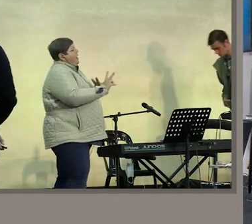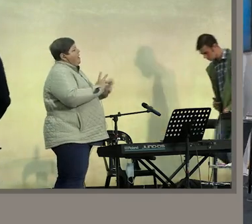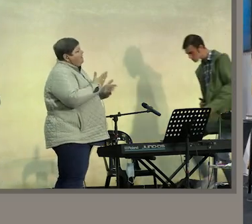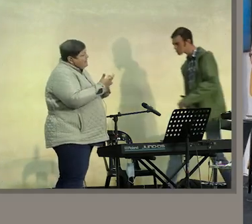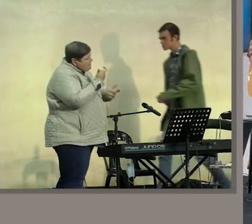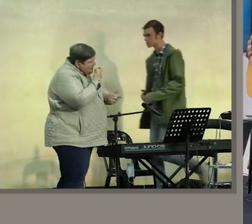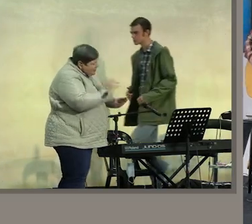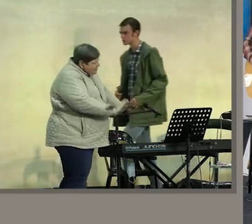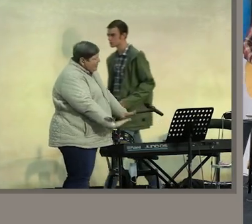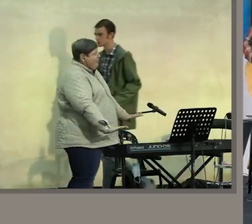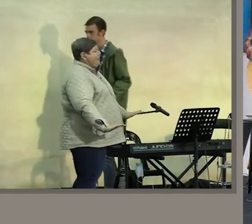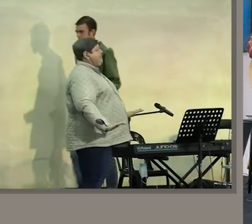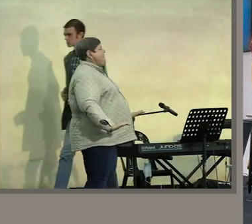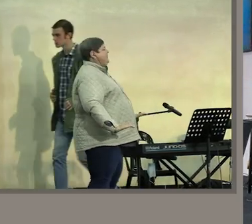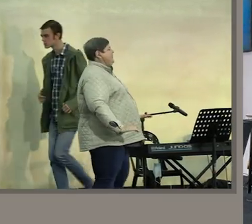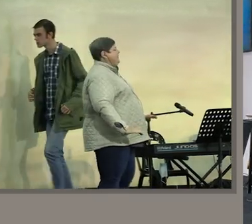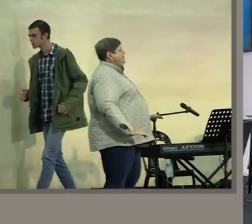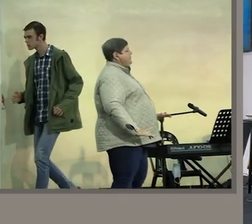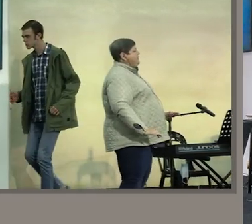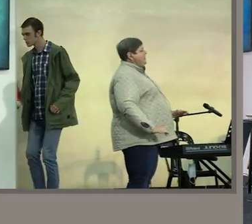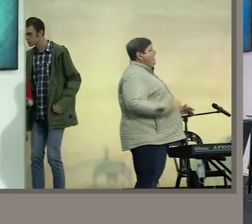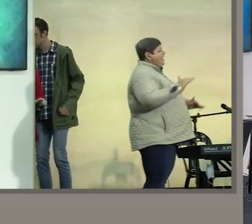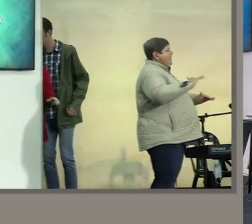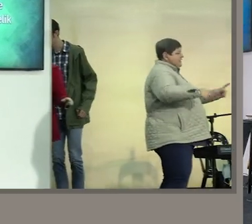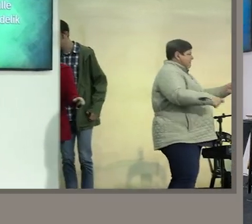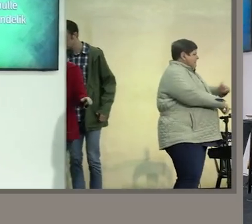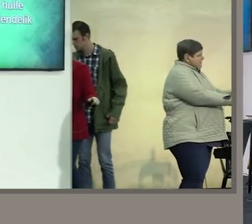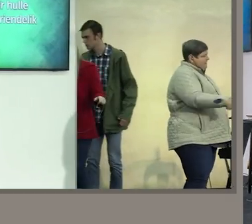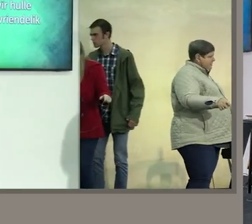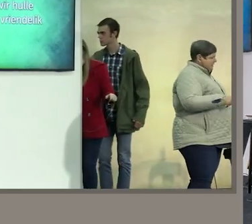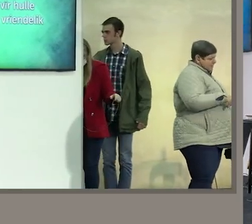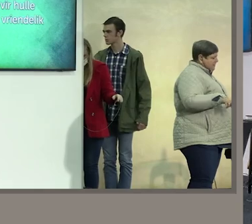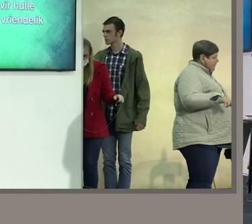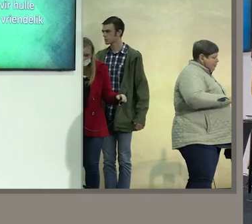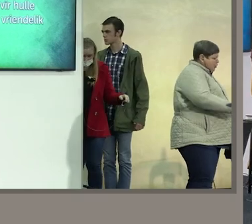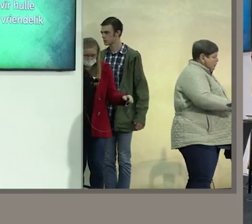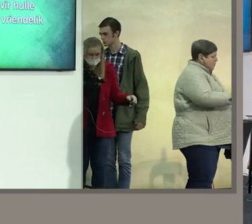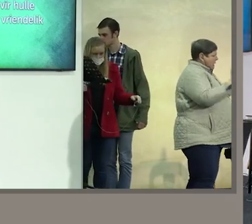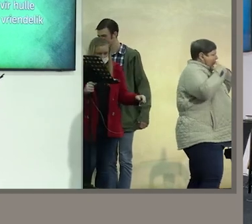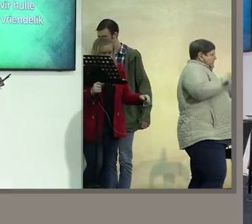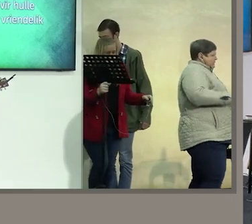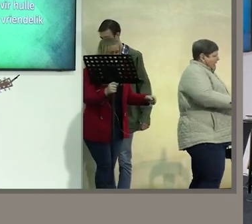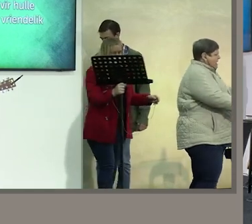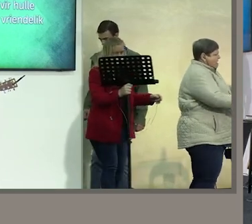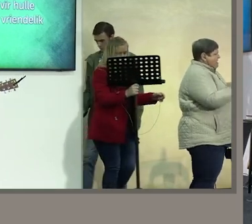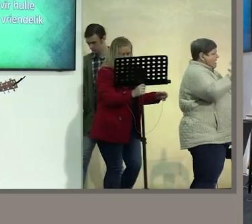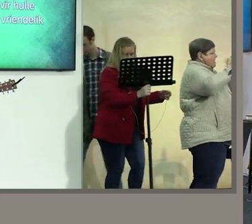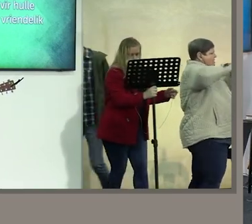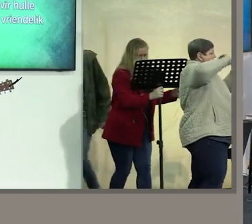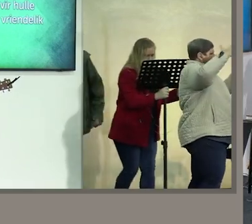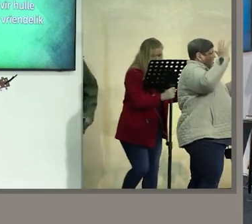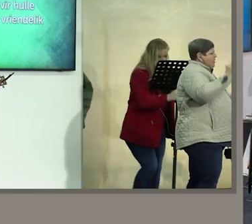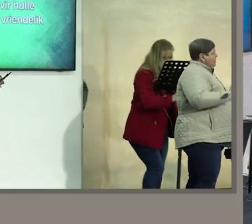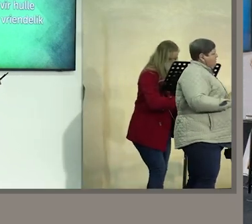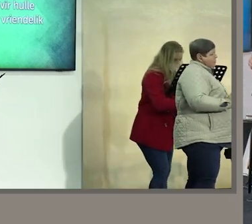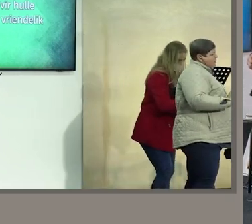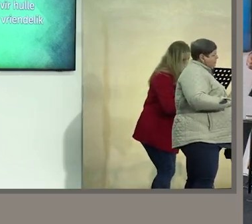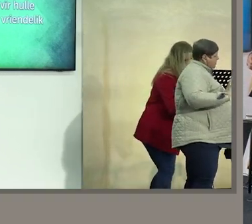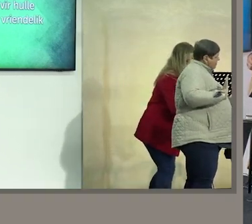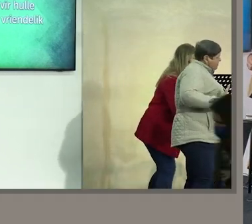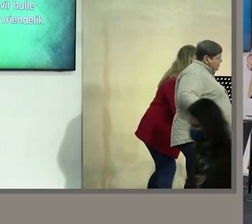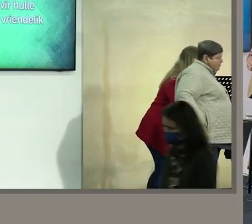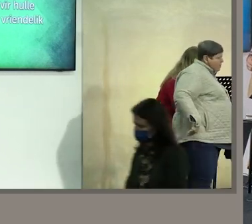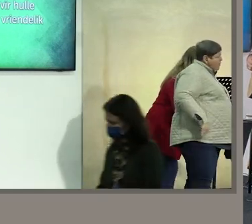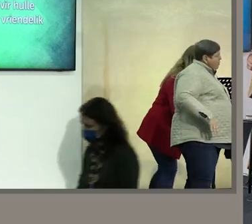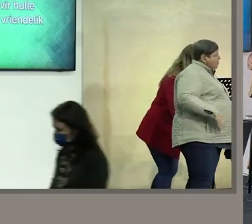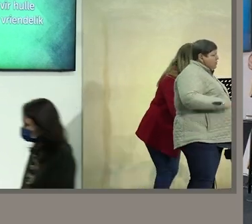kinders. Wees vriendelik. As hulle hier rond hardloop, nou, wat maak die kinders nou weer hier? Hulle hardloop heel wel vol. Hulle kom ons maak